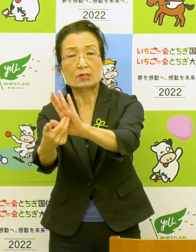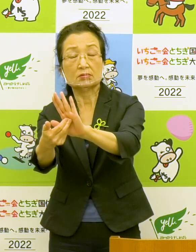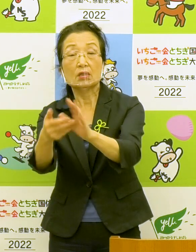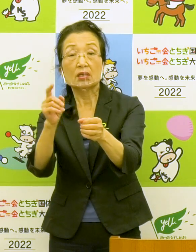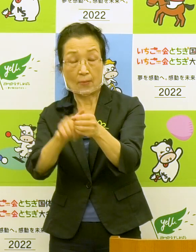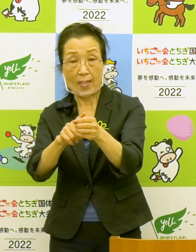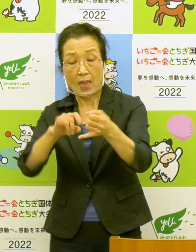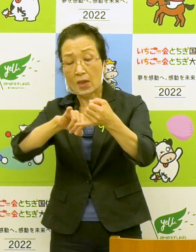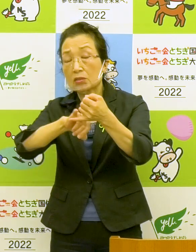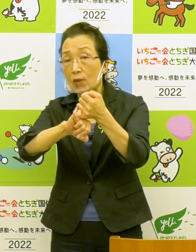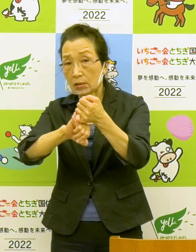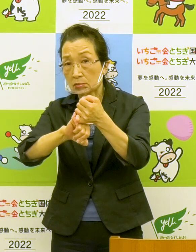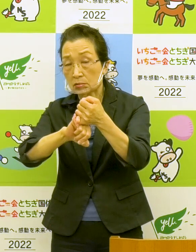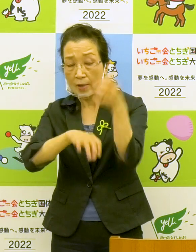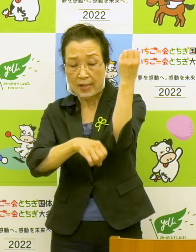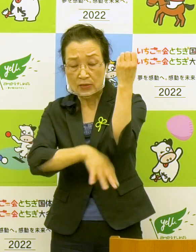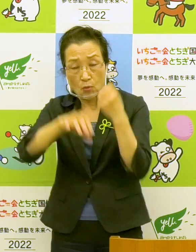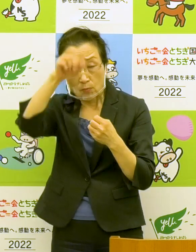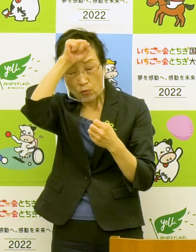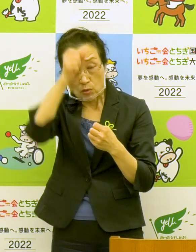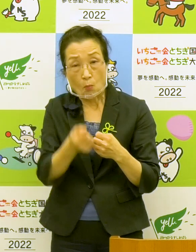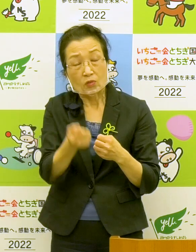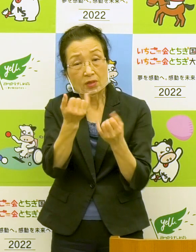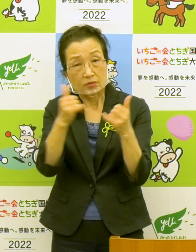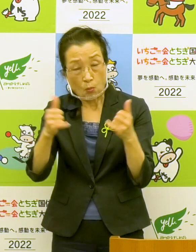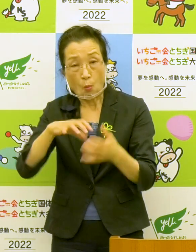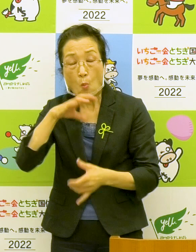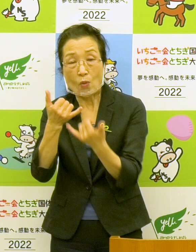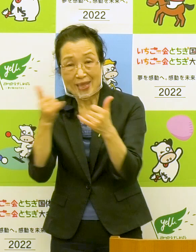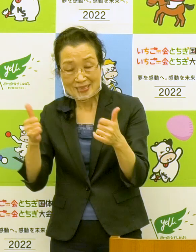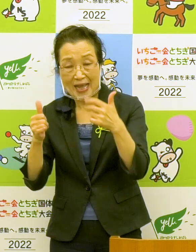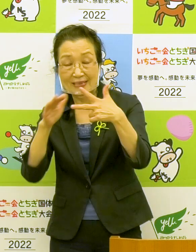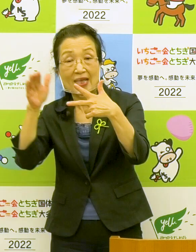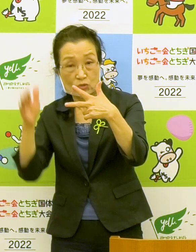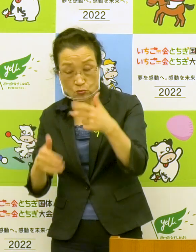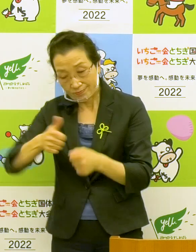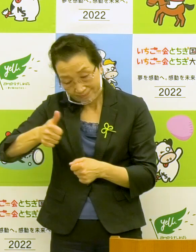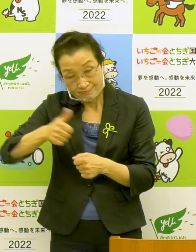約は基礎疾患の方、高齢者施設等に従事の方、